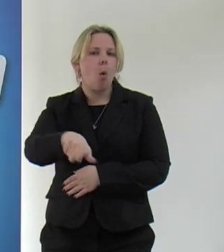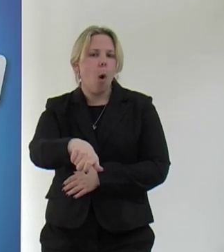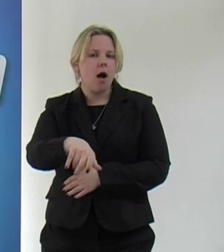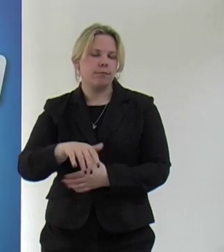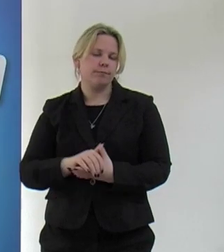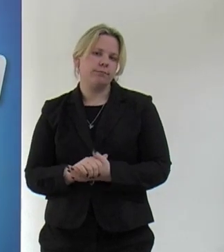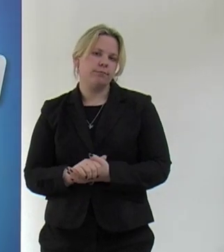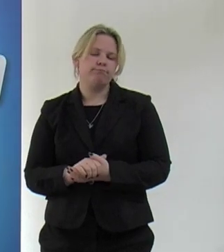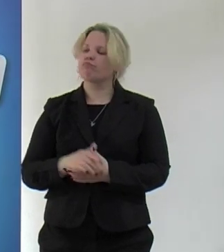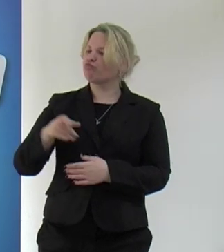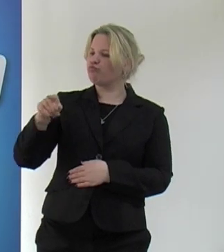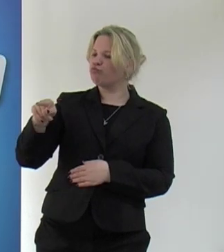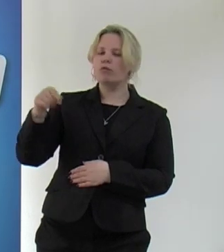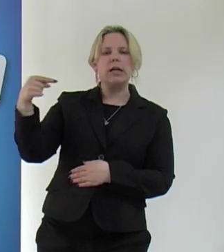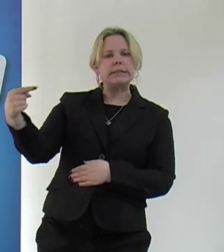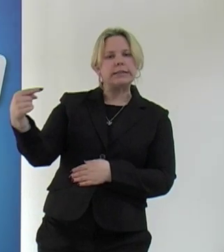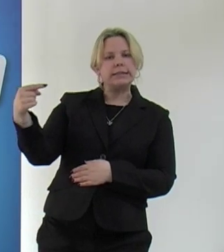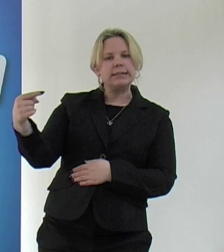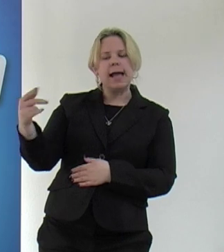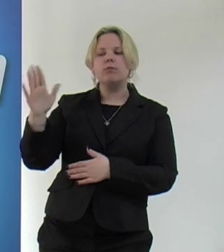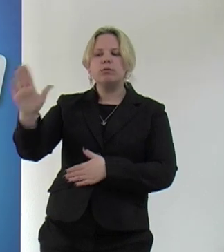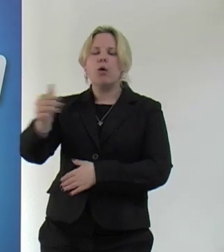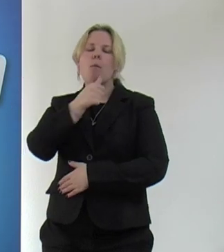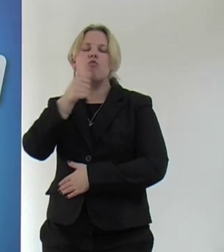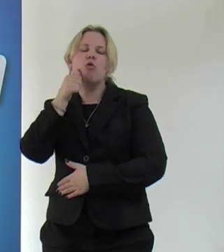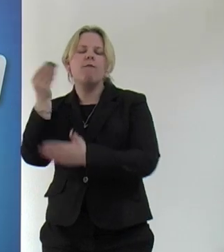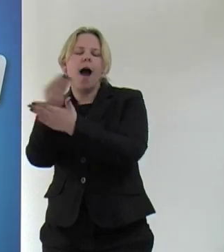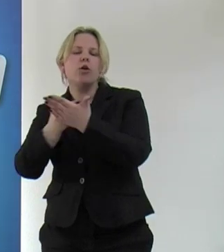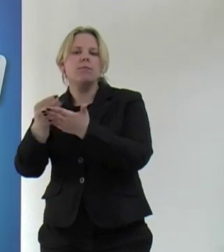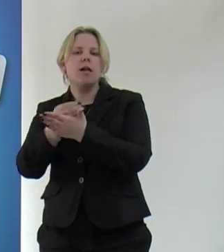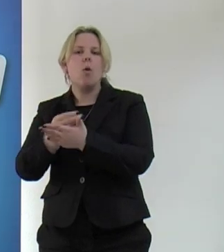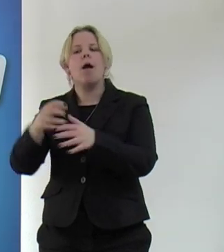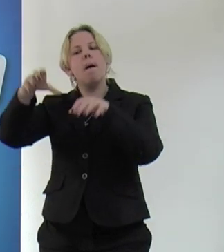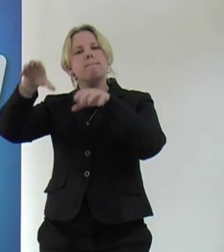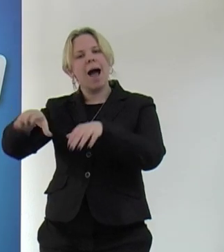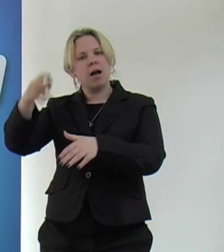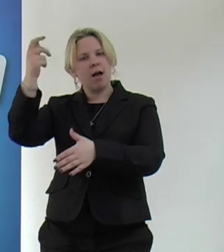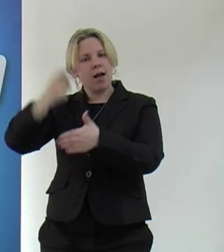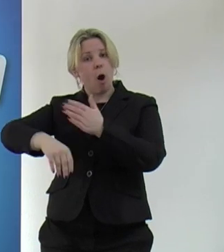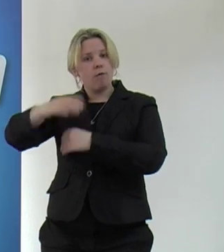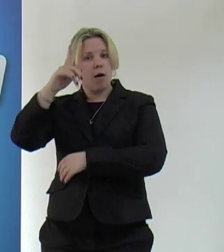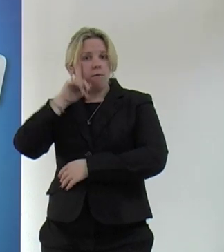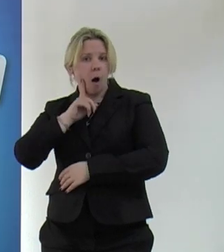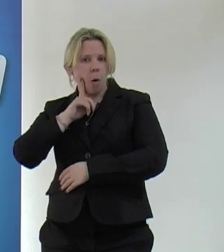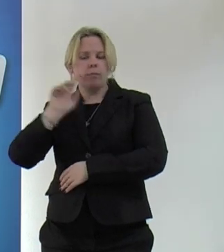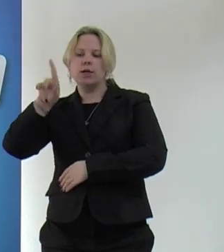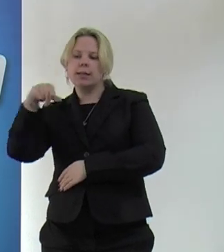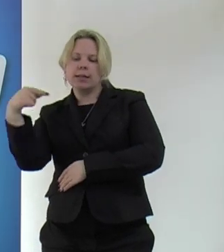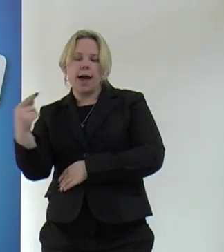Hannelore Kraft hat Bankkauffrau gelernt. Dann hat sie Wirtschaftswissenschaften studiert.